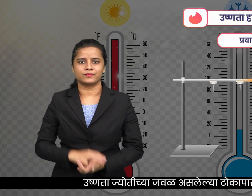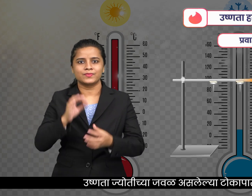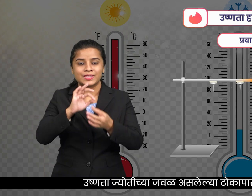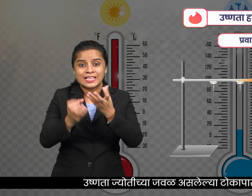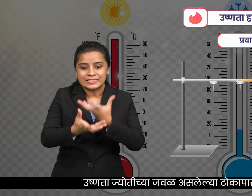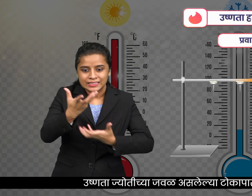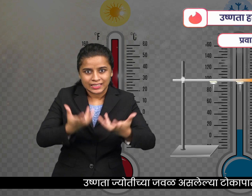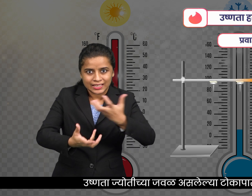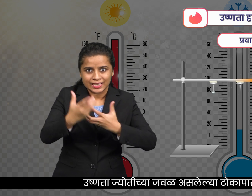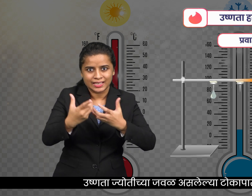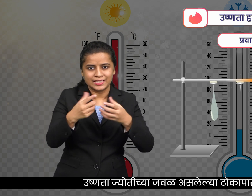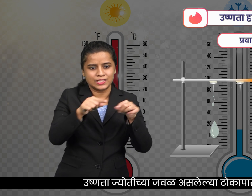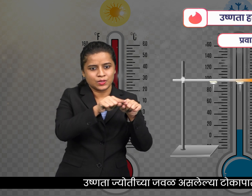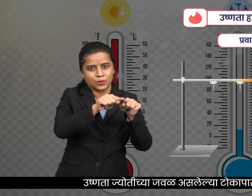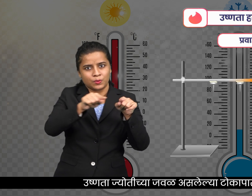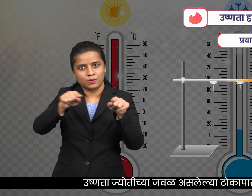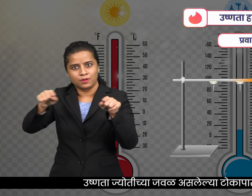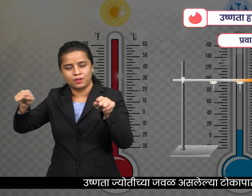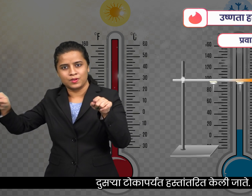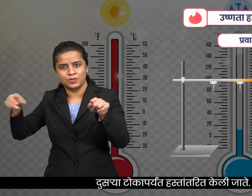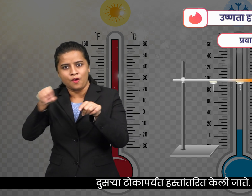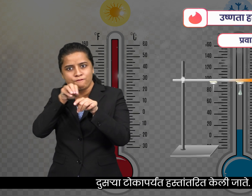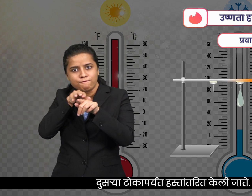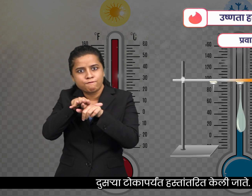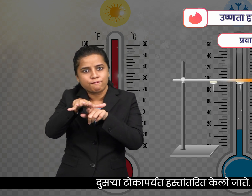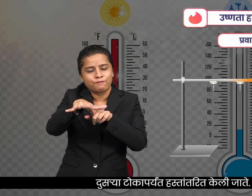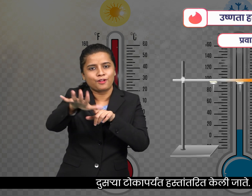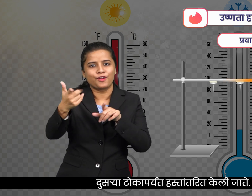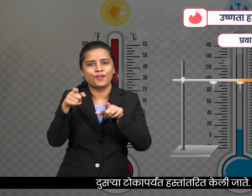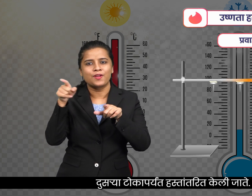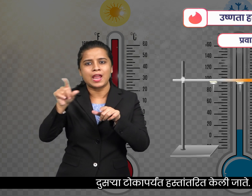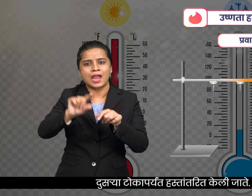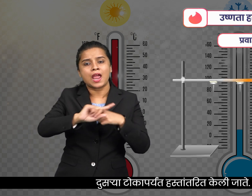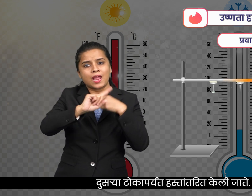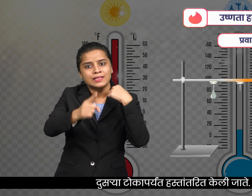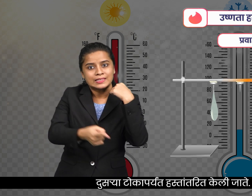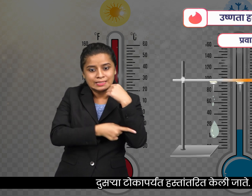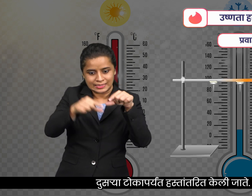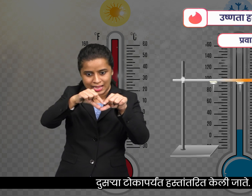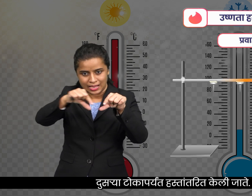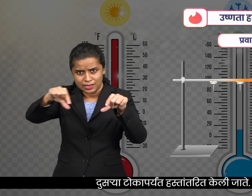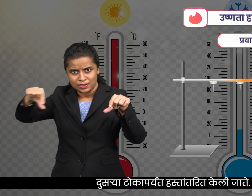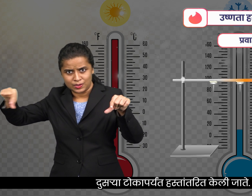उष्णता ज्योतीच्या जवळ असलेल्या टोकांपासून दुसऱ्या टोकांपर्यंत हस्तांतरित केली जाते.